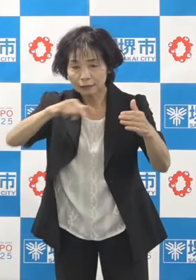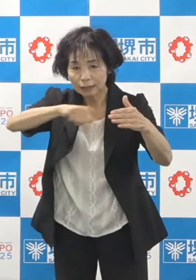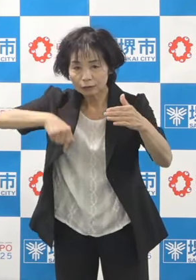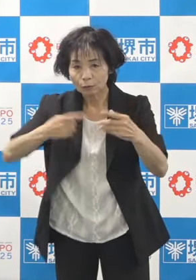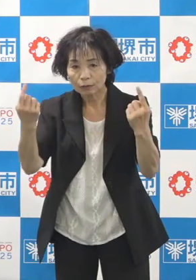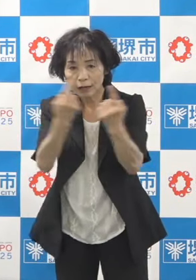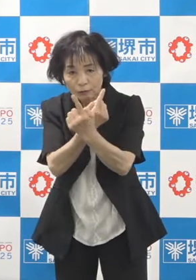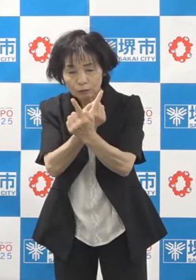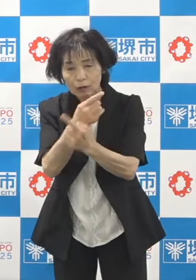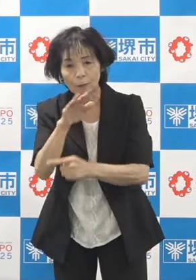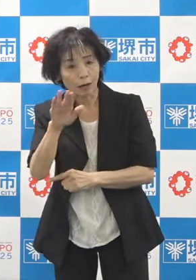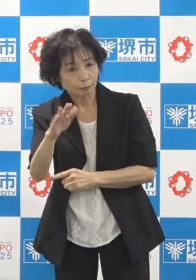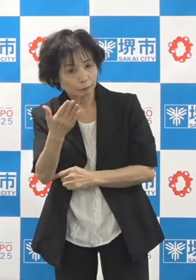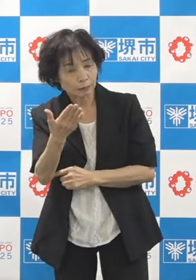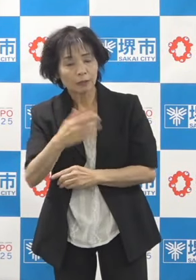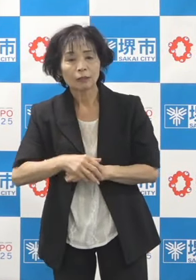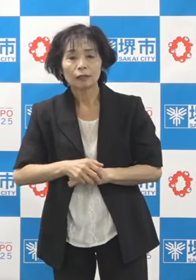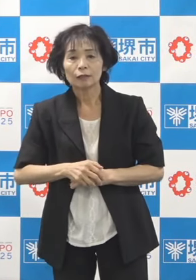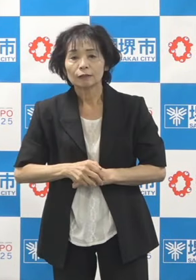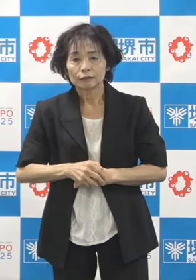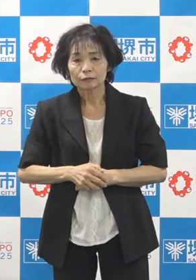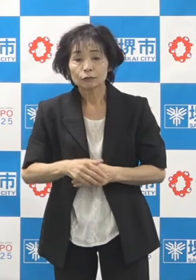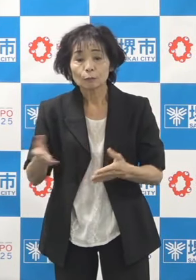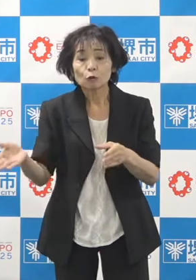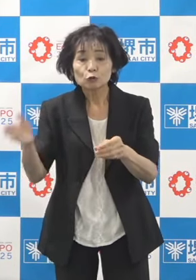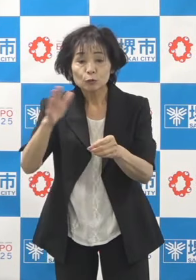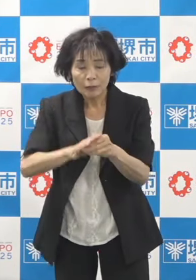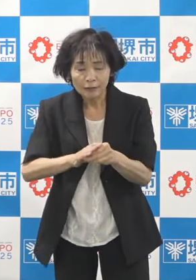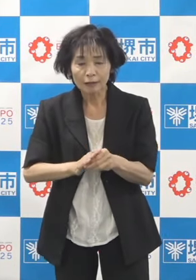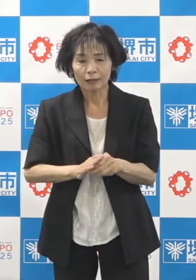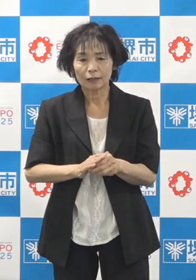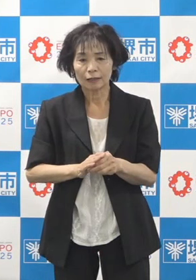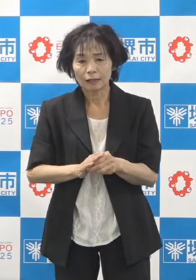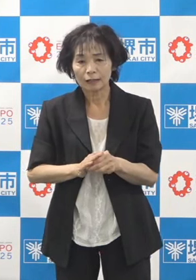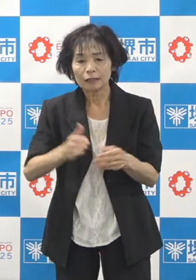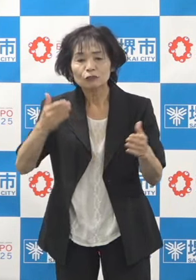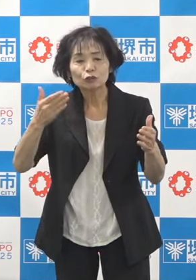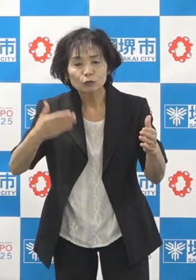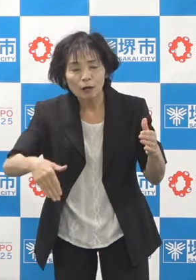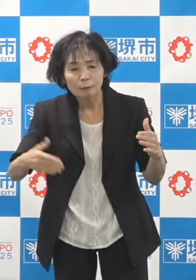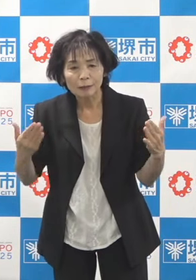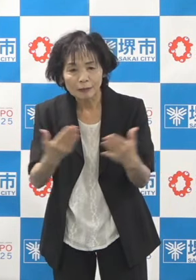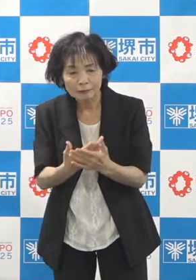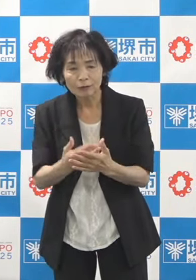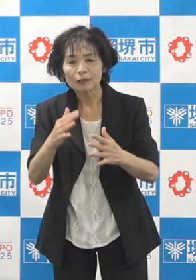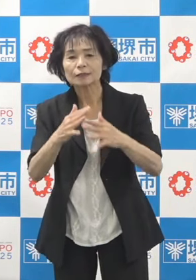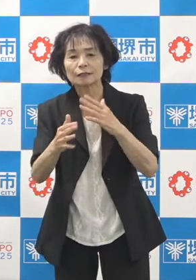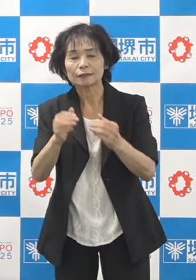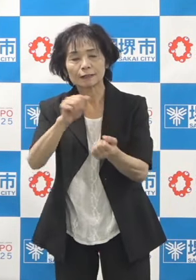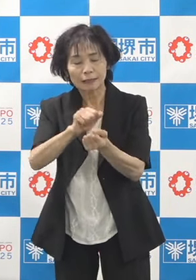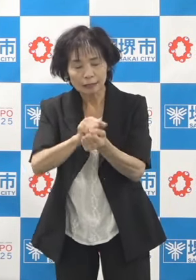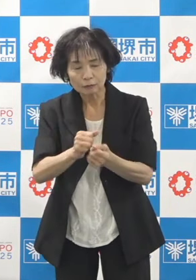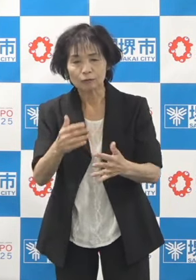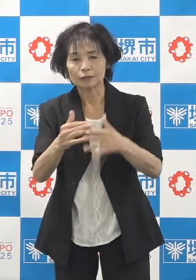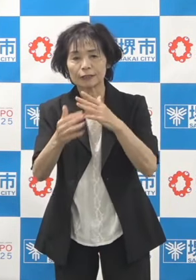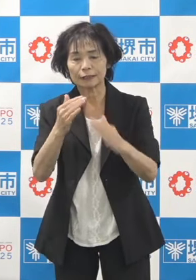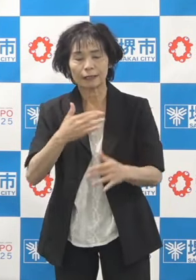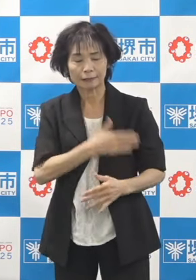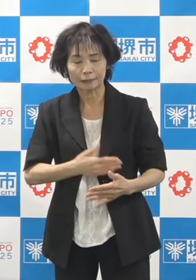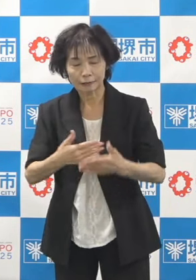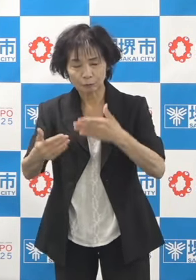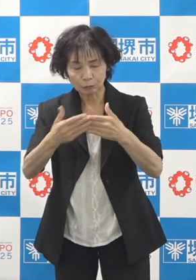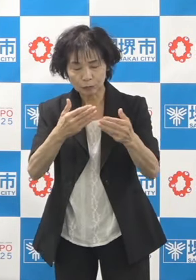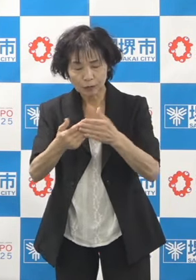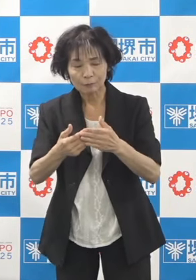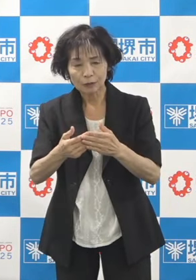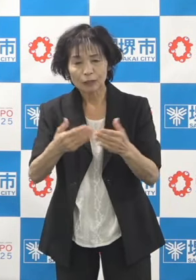ですけど、とかっていうことも含めてこう宙ぶらりになってる、戦争境の戦争体験をめぐって宙ぶ